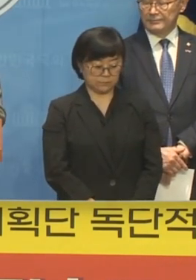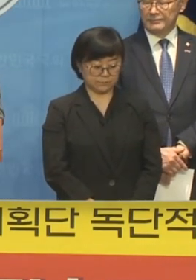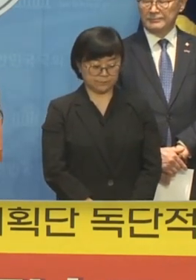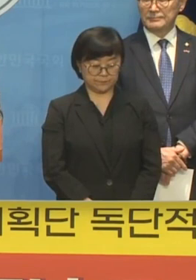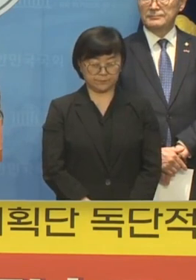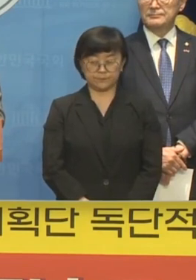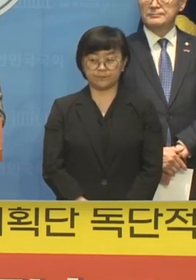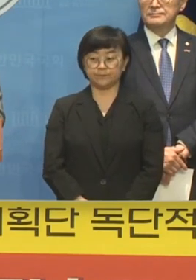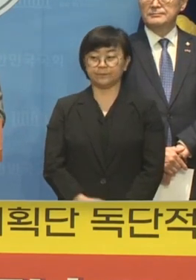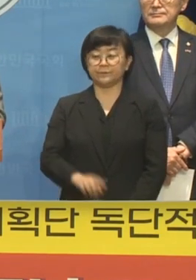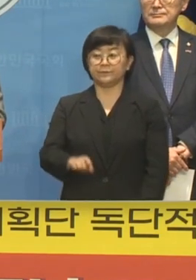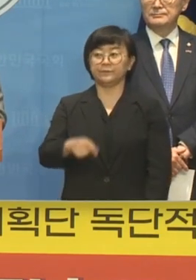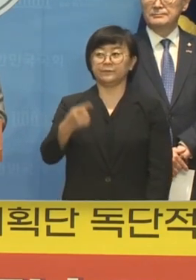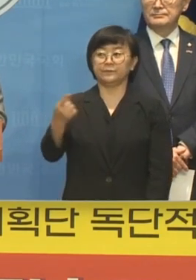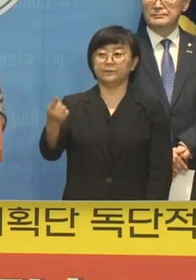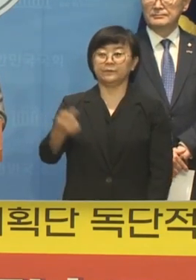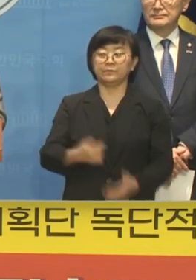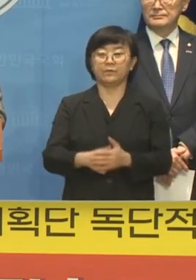네, 이어서